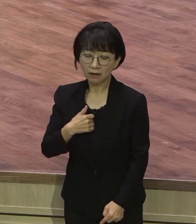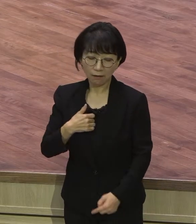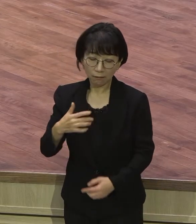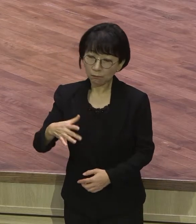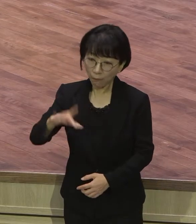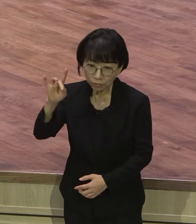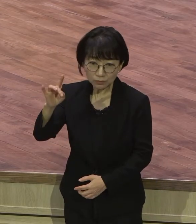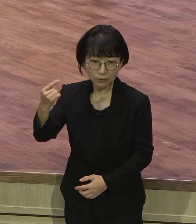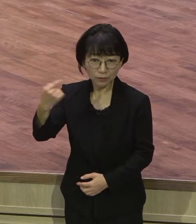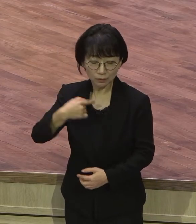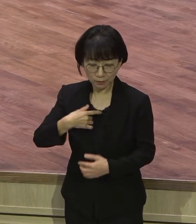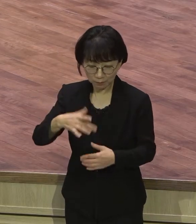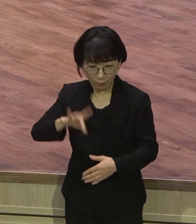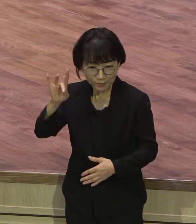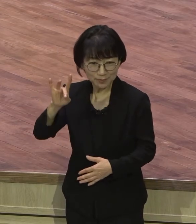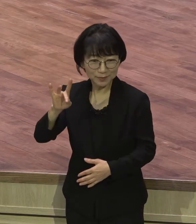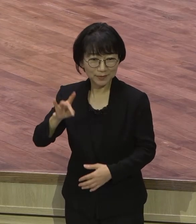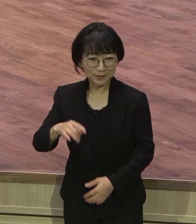바라보느냐라는